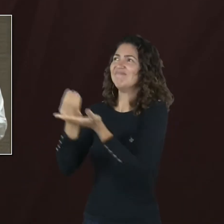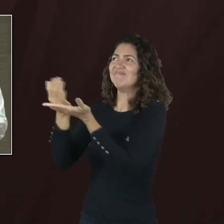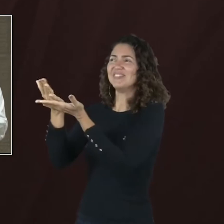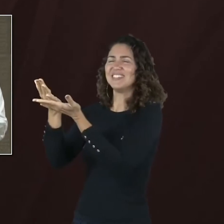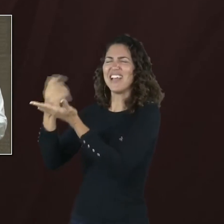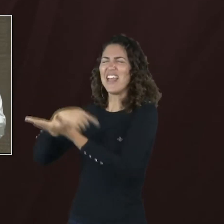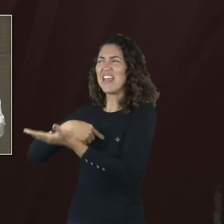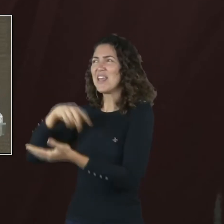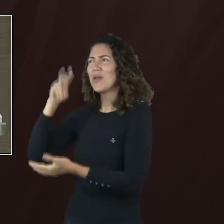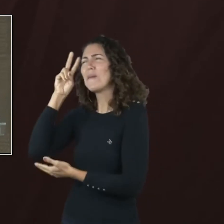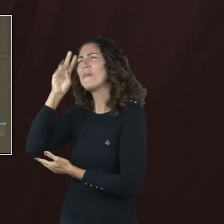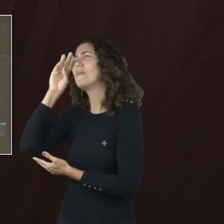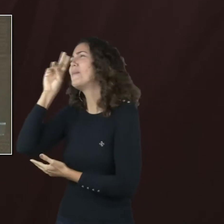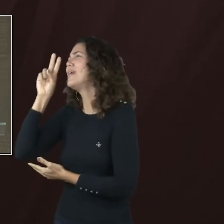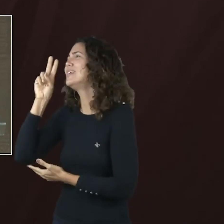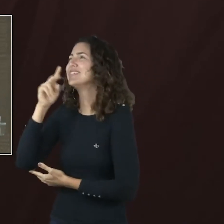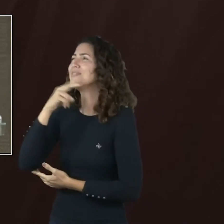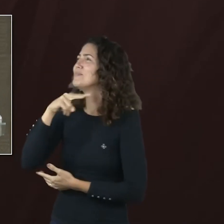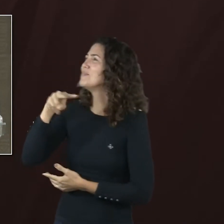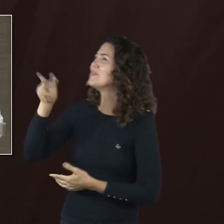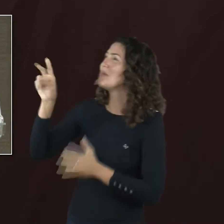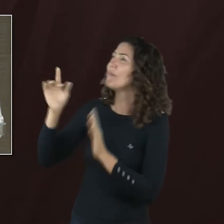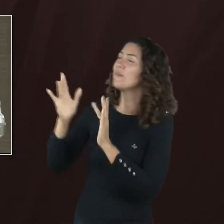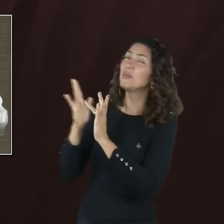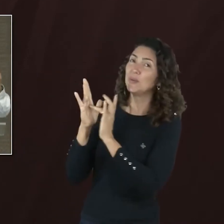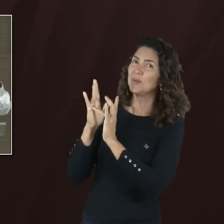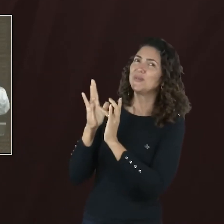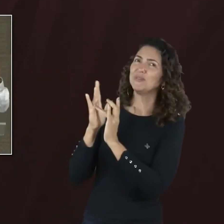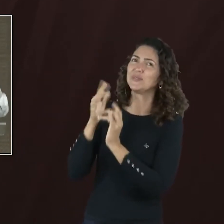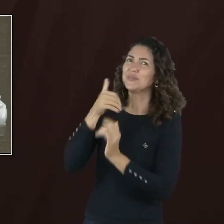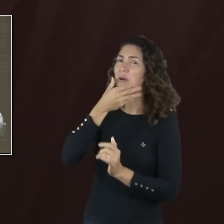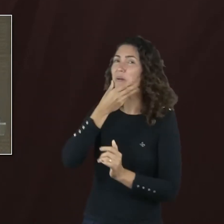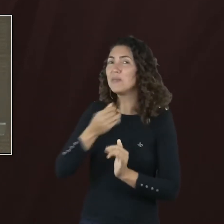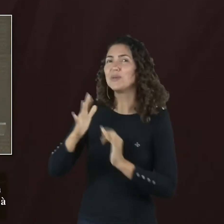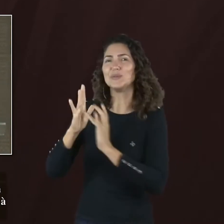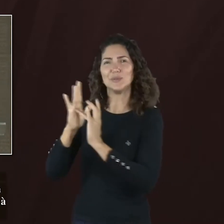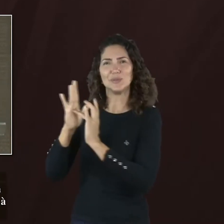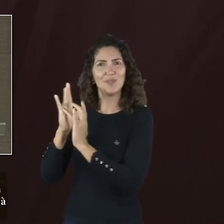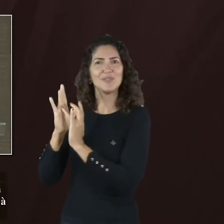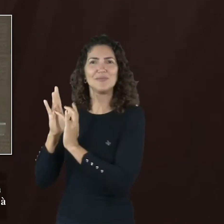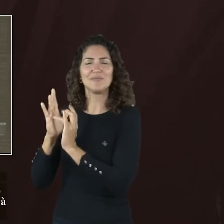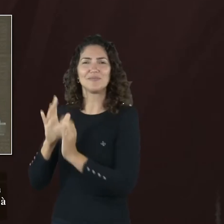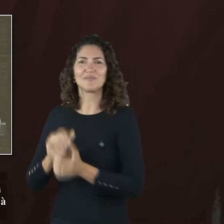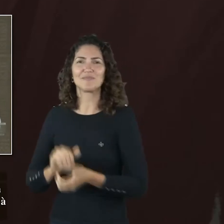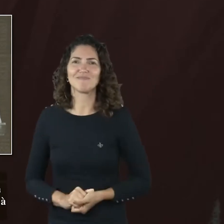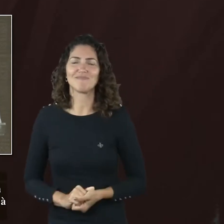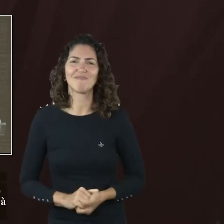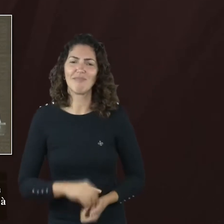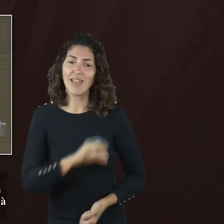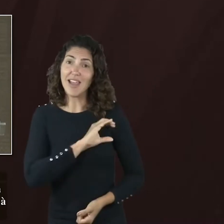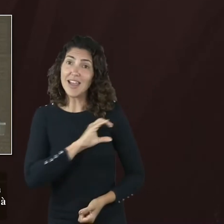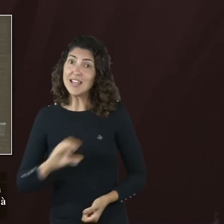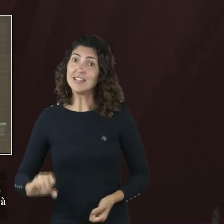E sou virgem. Para Cristo eu sou virgem.